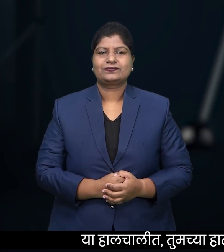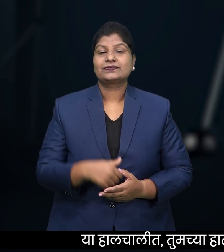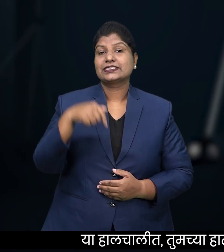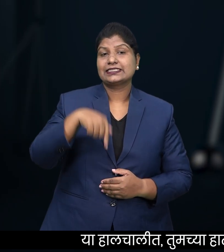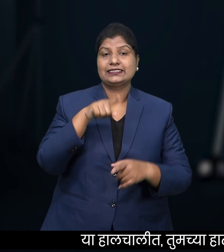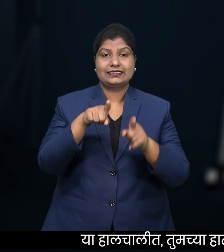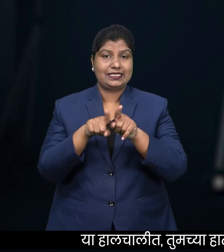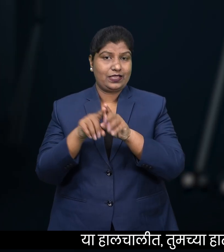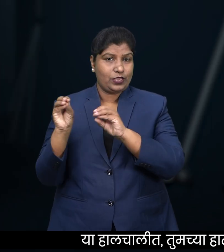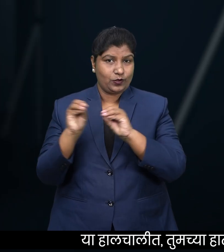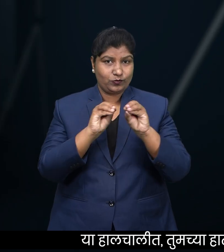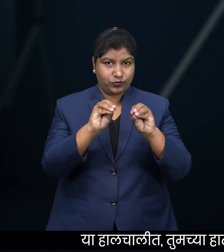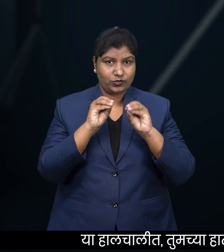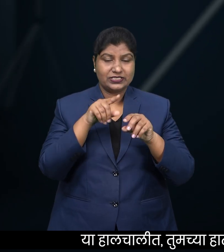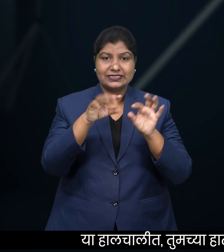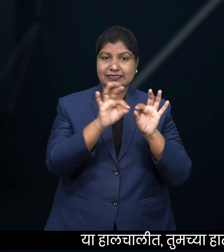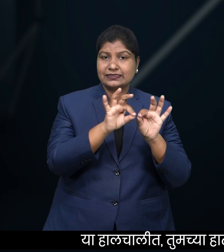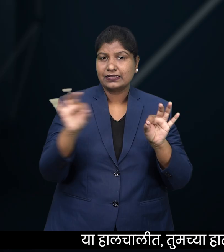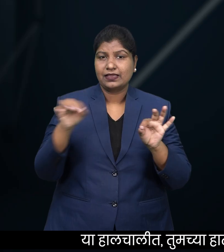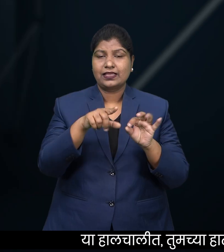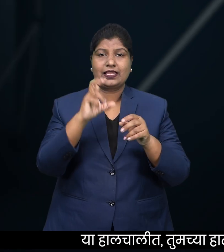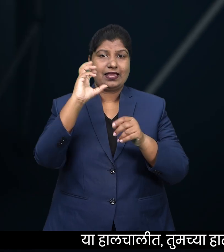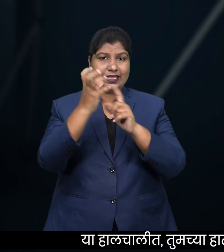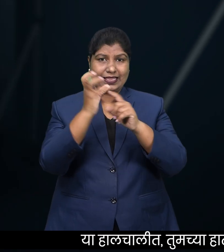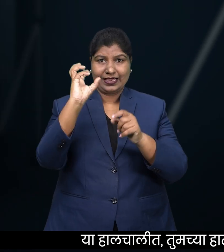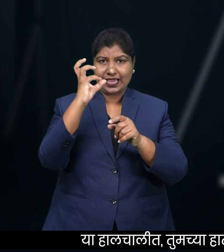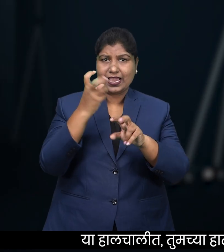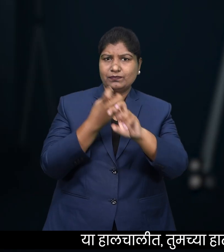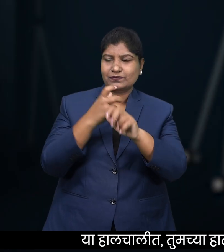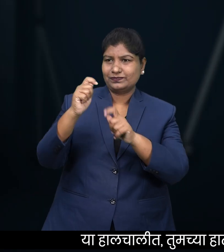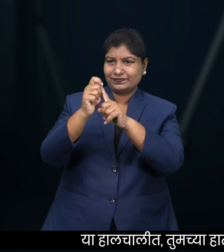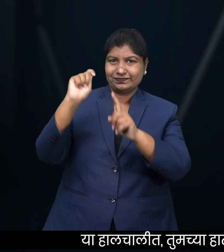या हालचालीत तुमच्या हातापासूनचे दगडाचे अंतर सारखेच राहते.